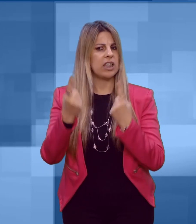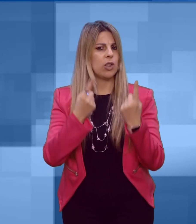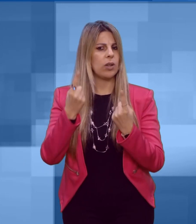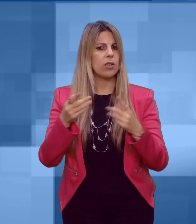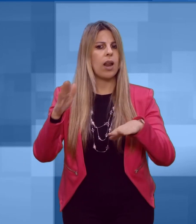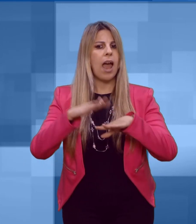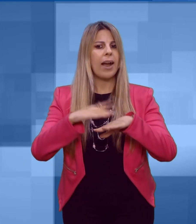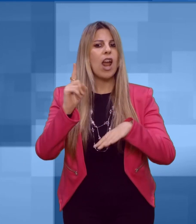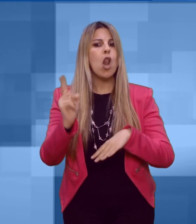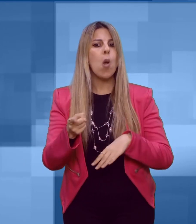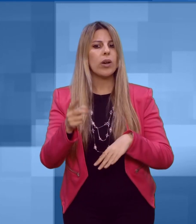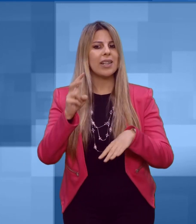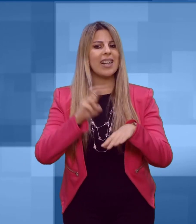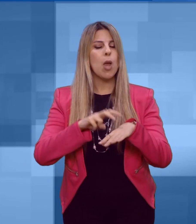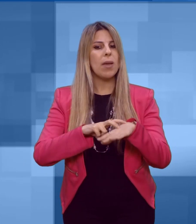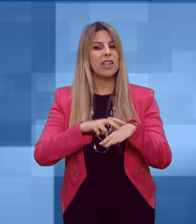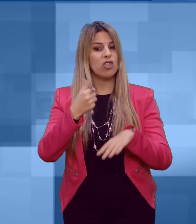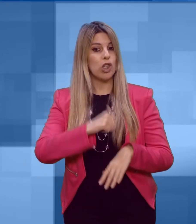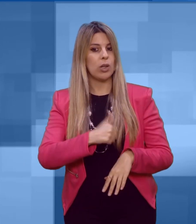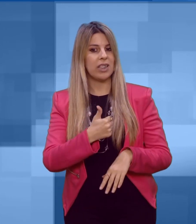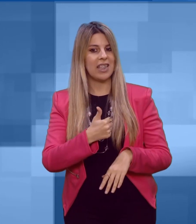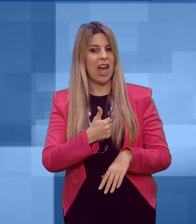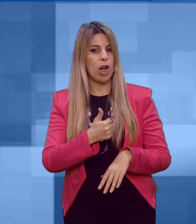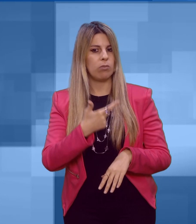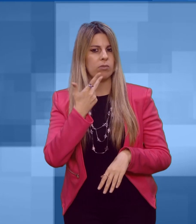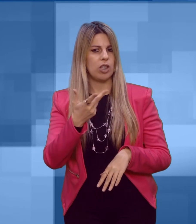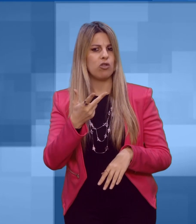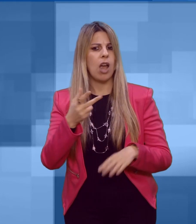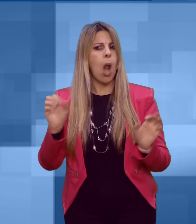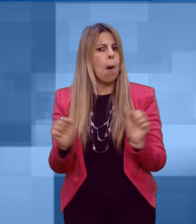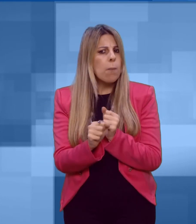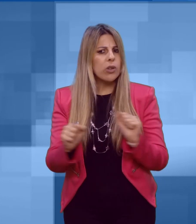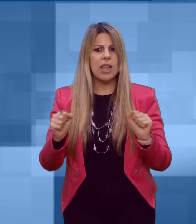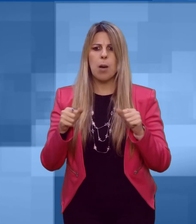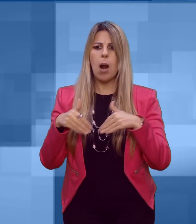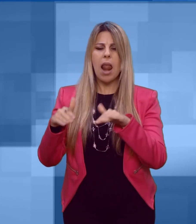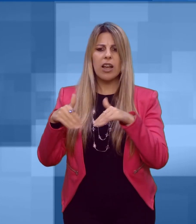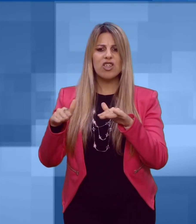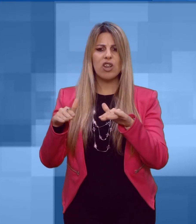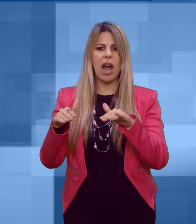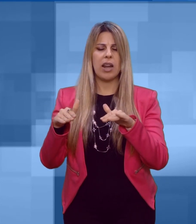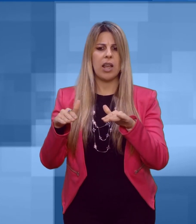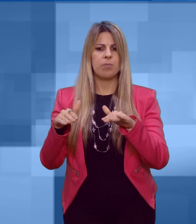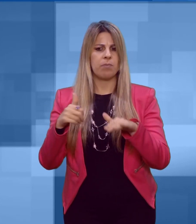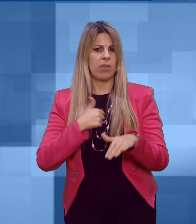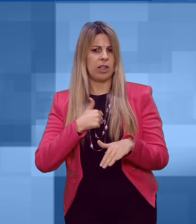dignità, sia dal punto di vista professionale che sociale.